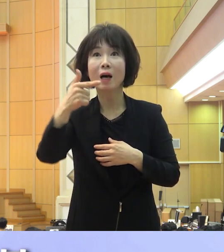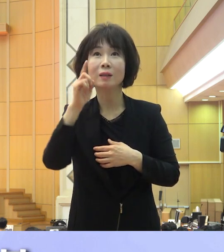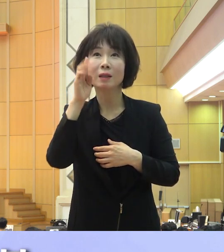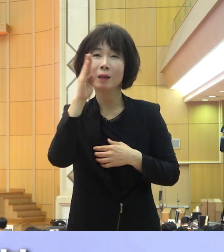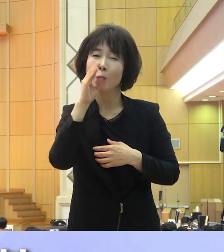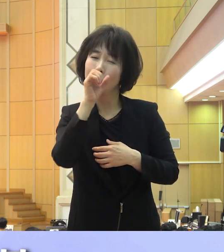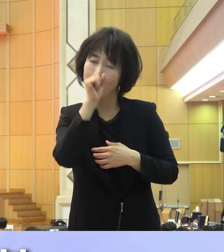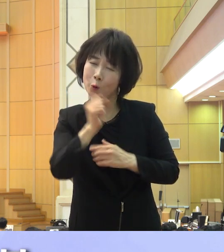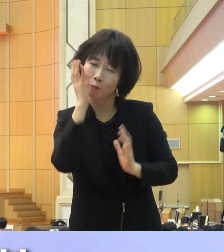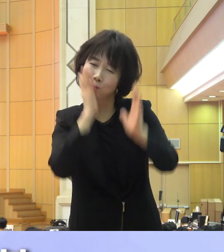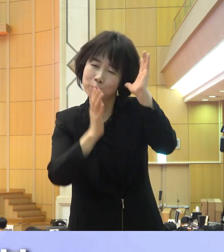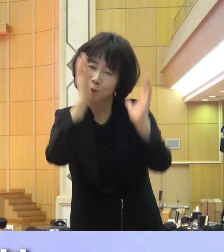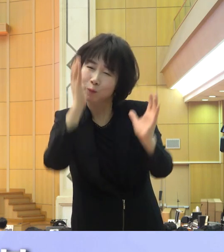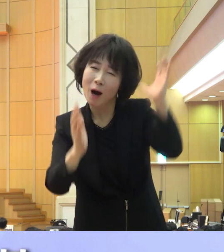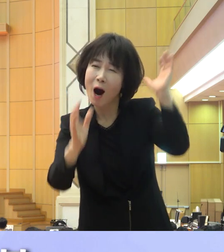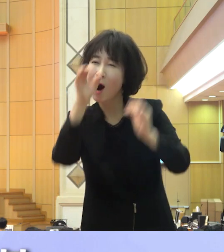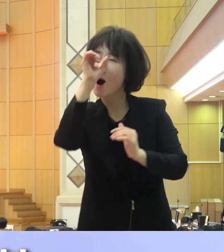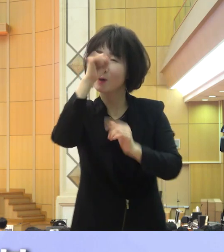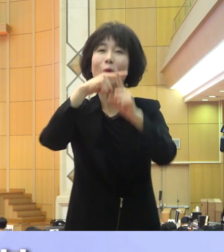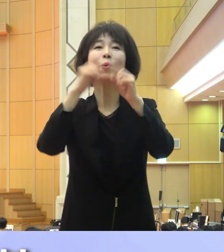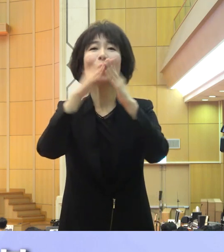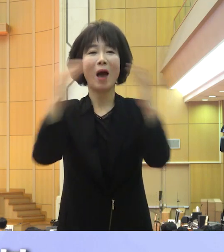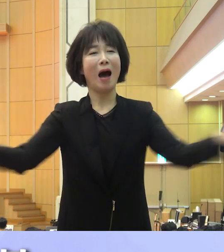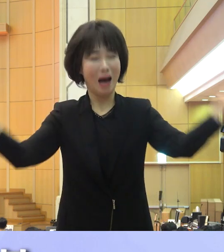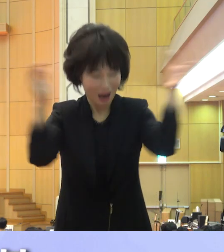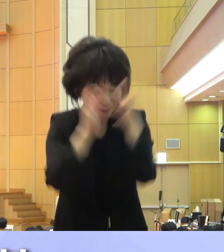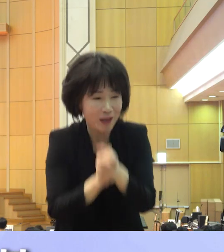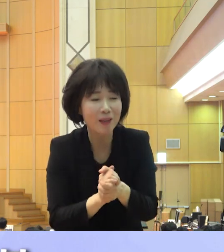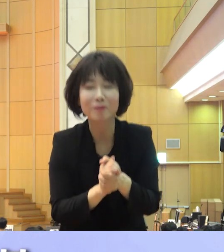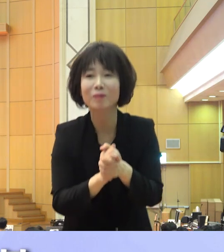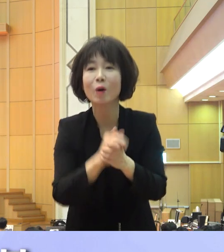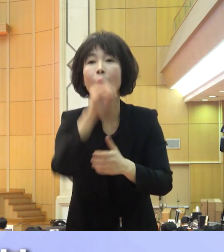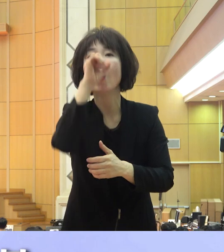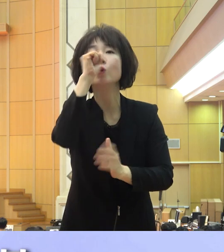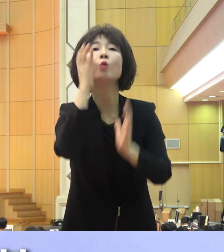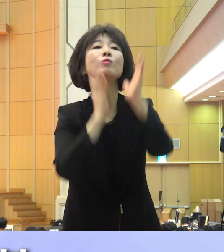좋은 꼴, 오메, 할렐루야. 그래서 녹산교회예요.